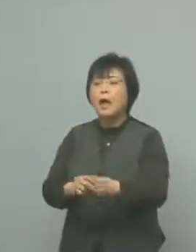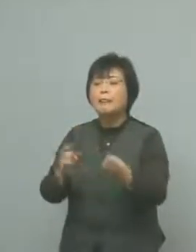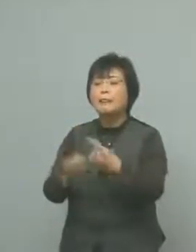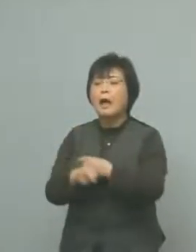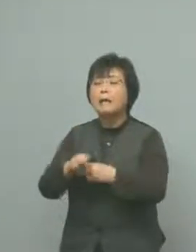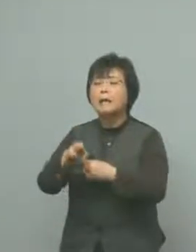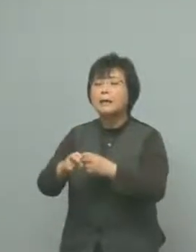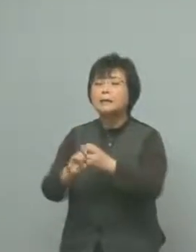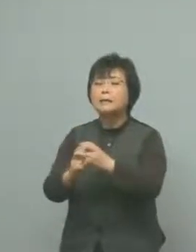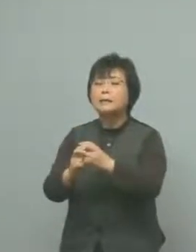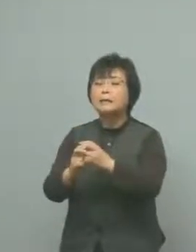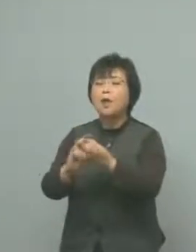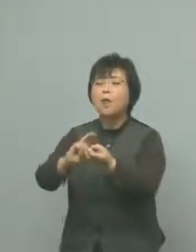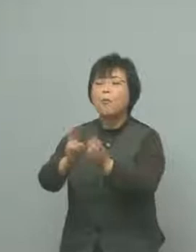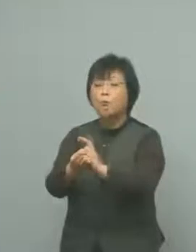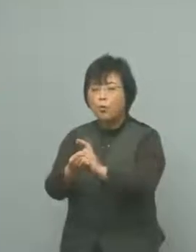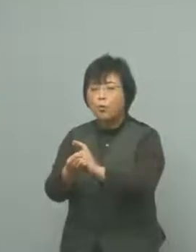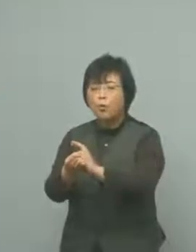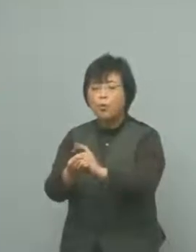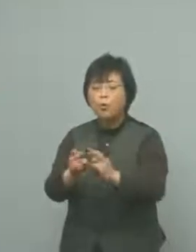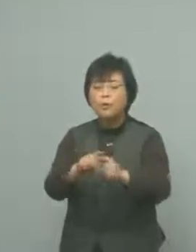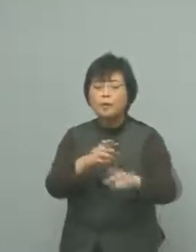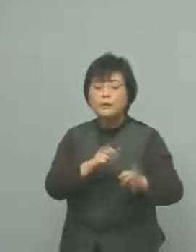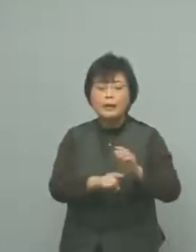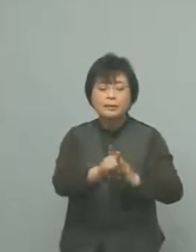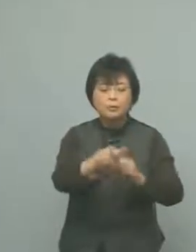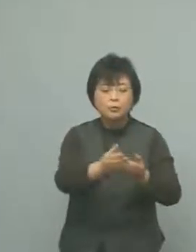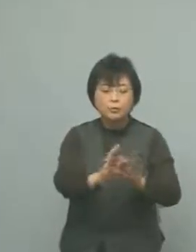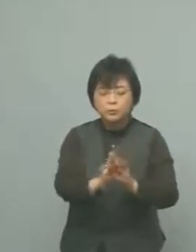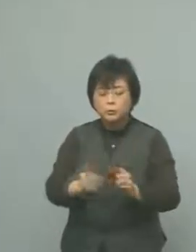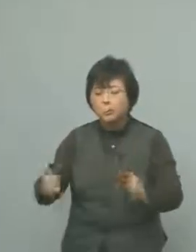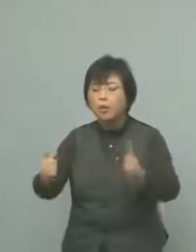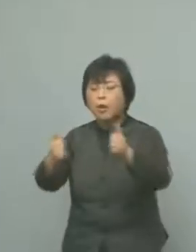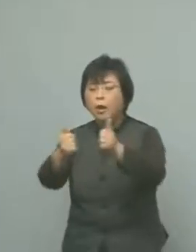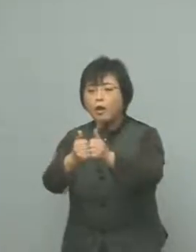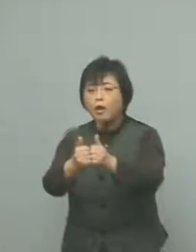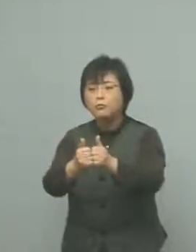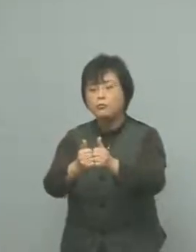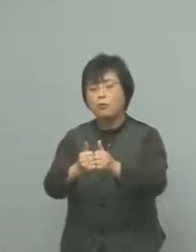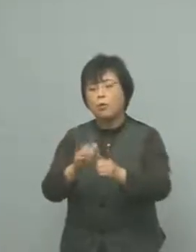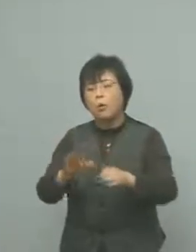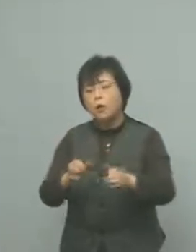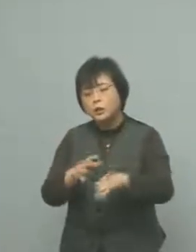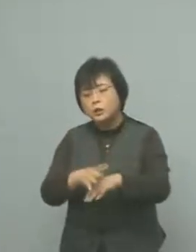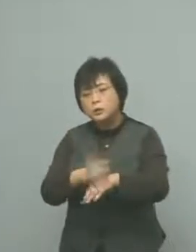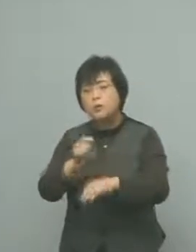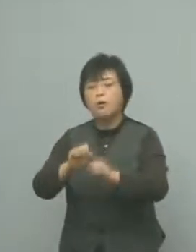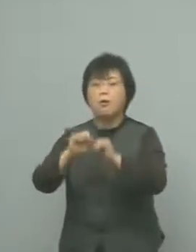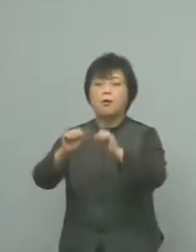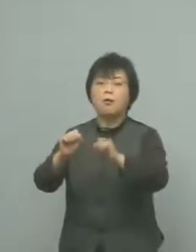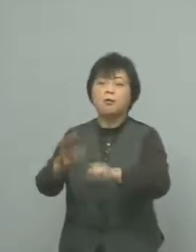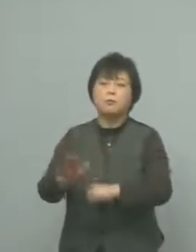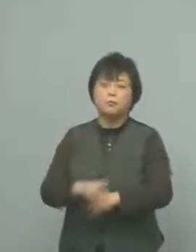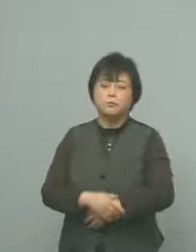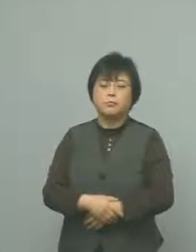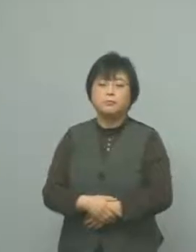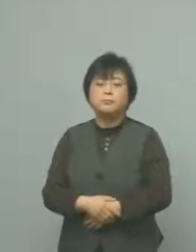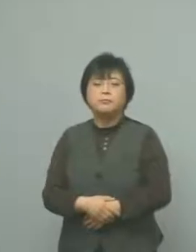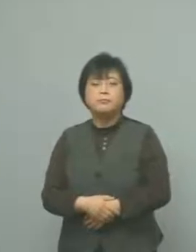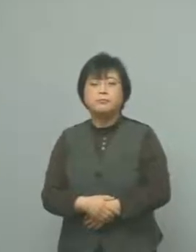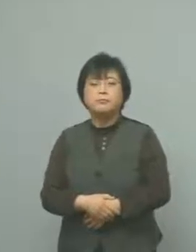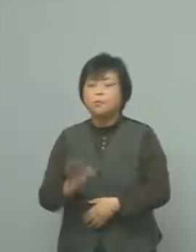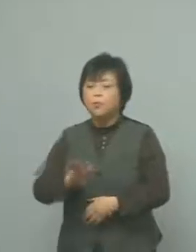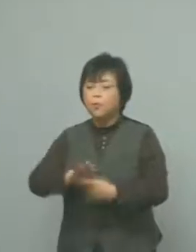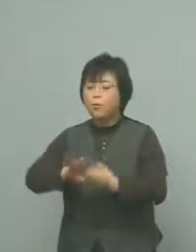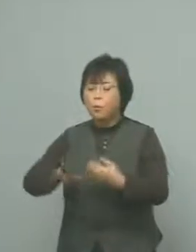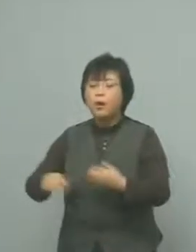ットと小学生選抜チームの対局が今回初めて行われます。そ